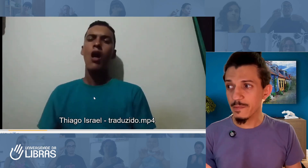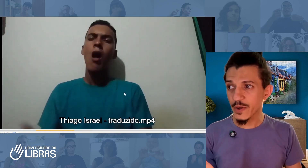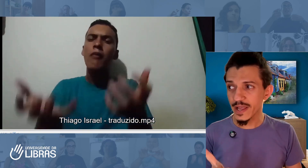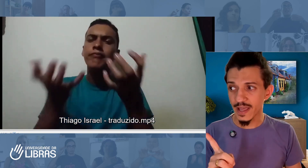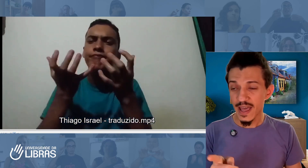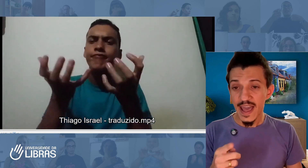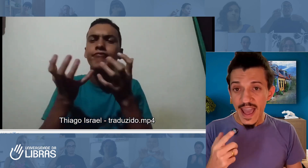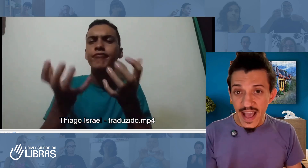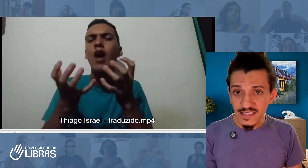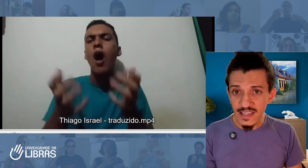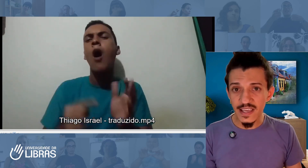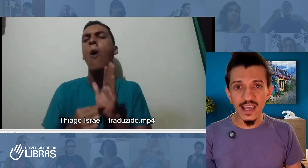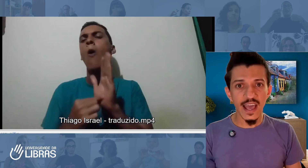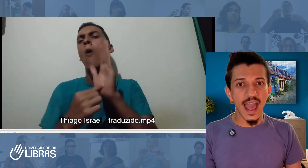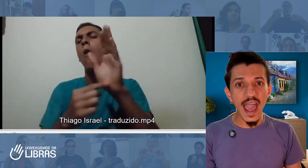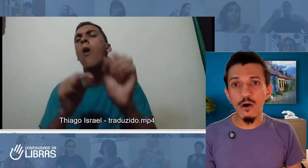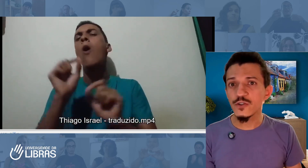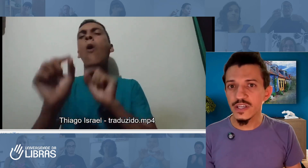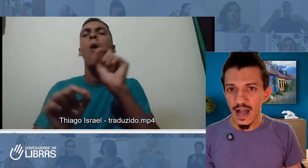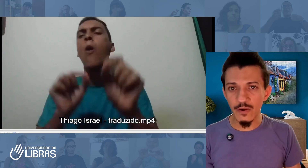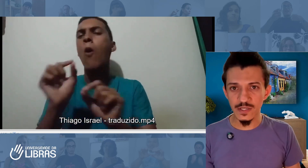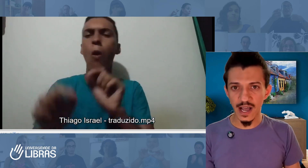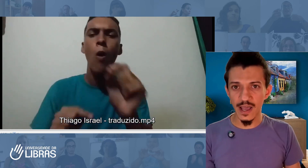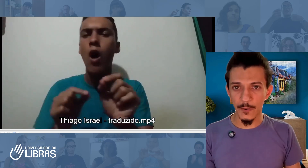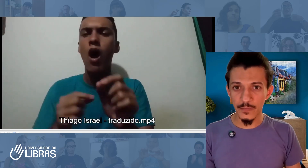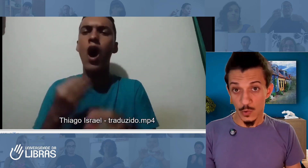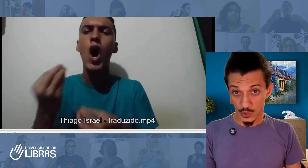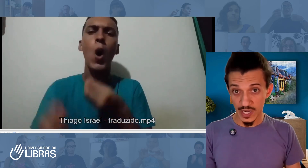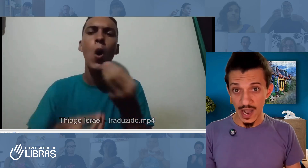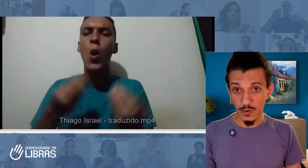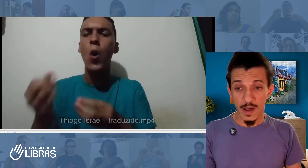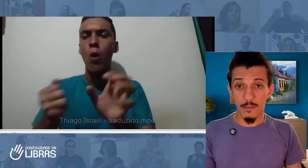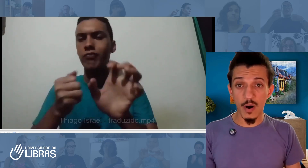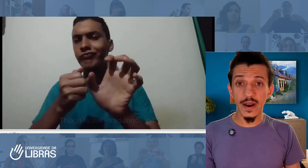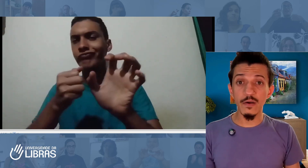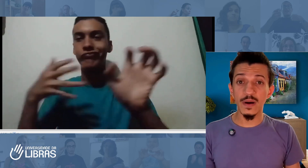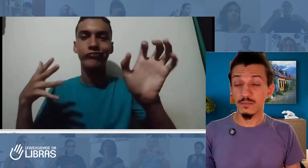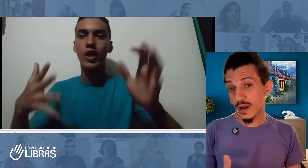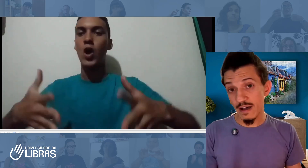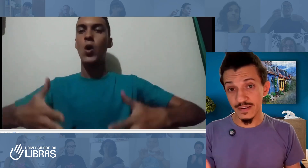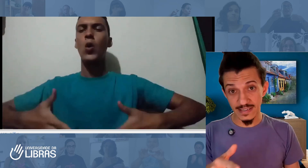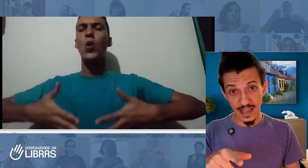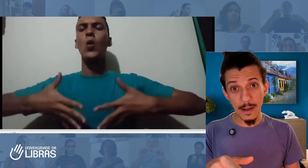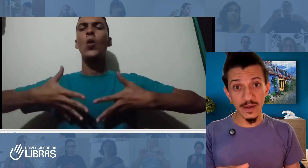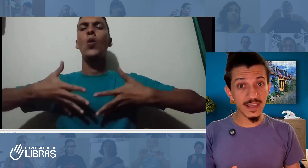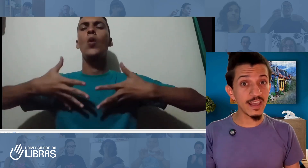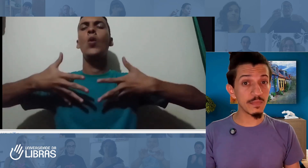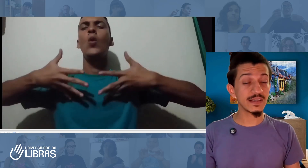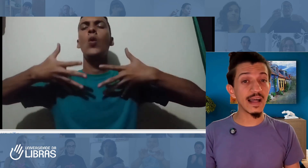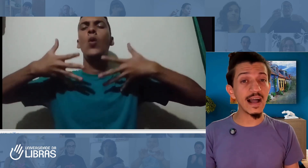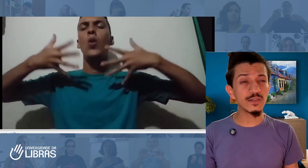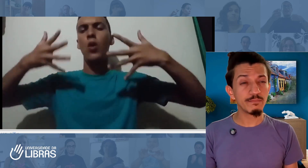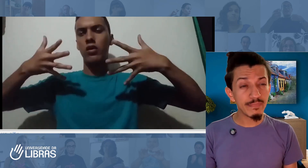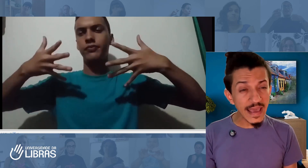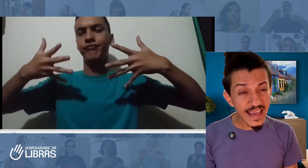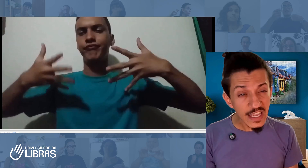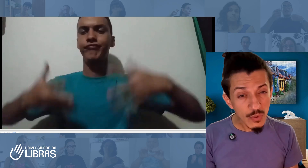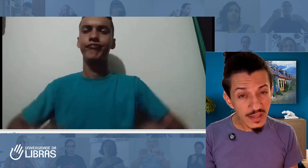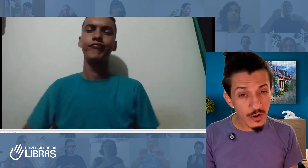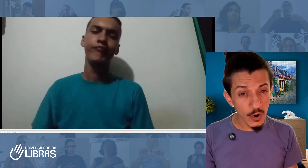aí. Esse daqui é o Tiago Israel. O Tiago morava nessa época aqui em uma cidade bem do interior da